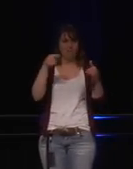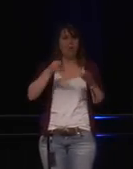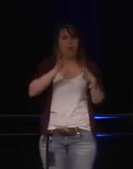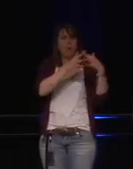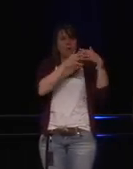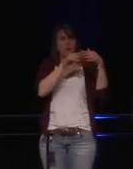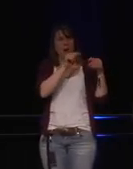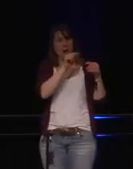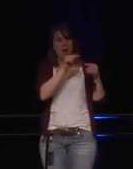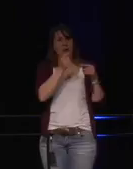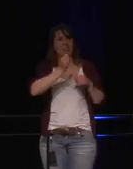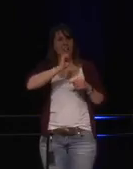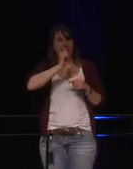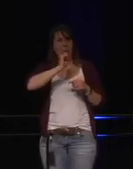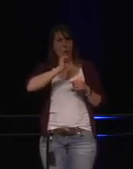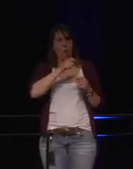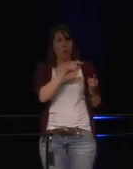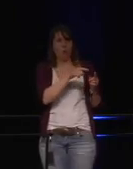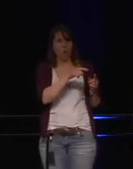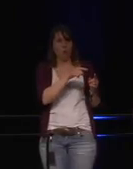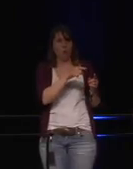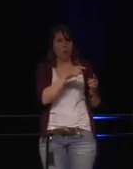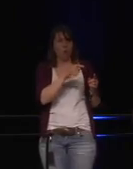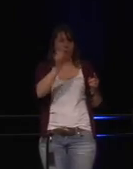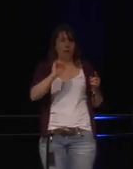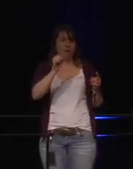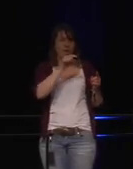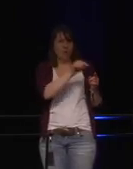americano, norteamericano,